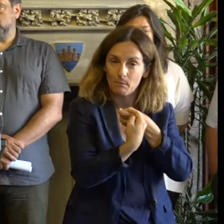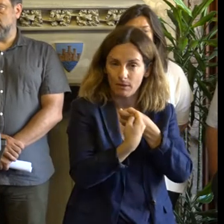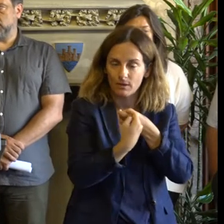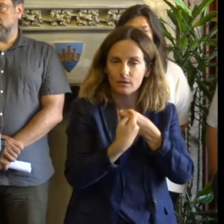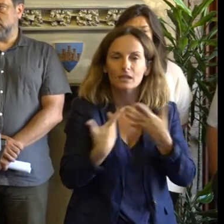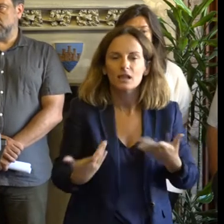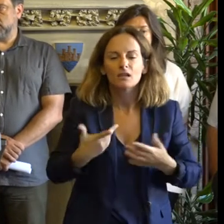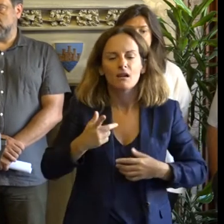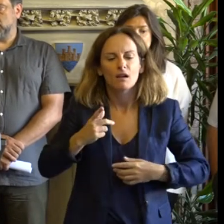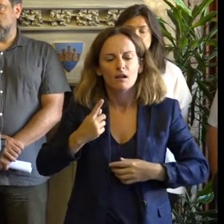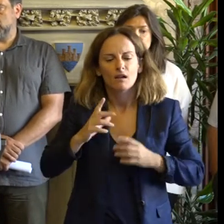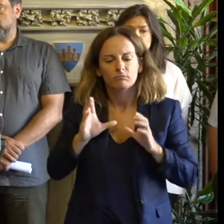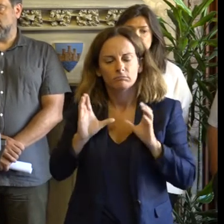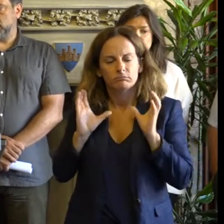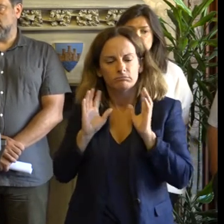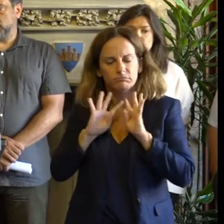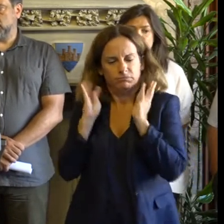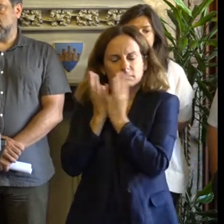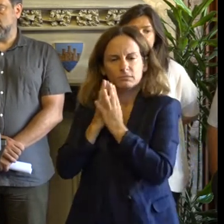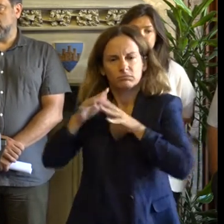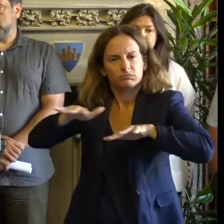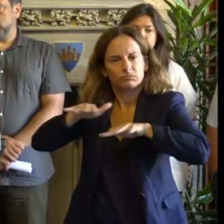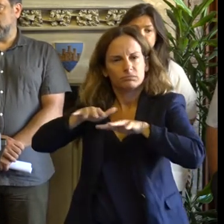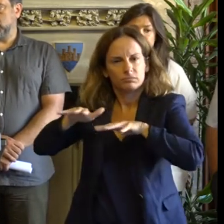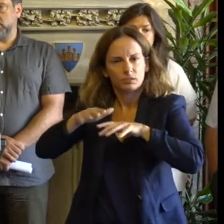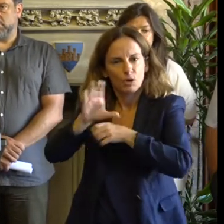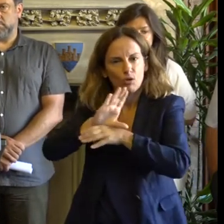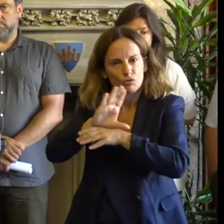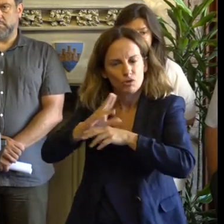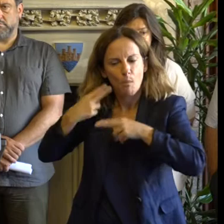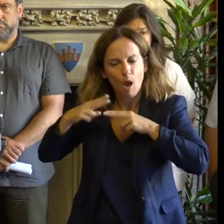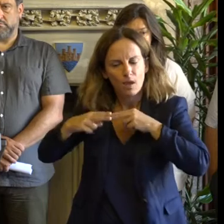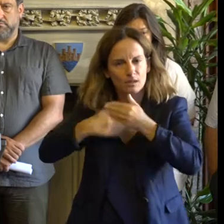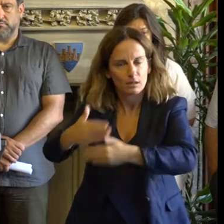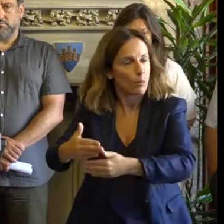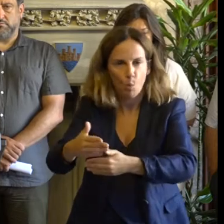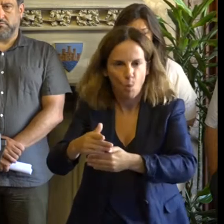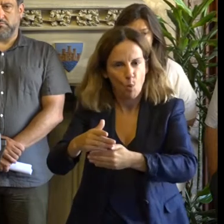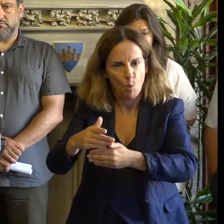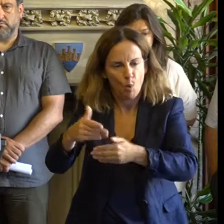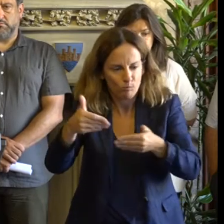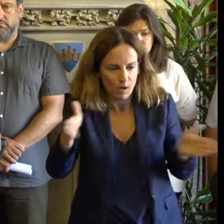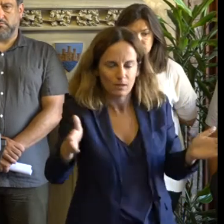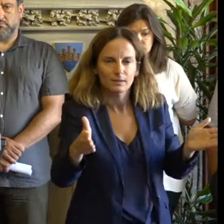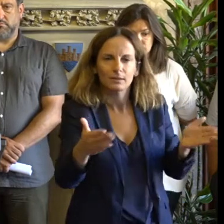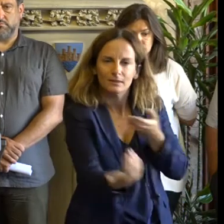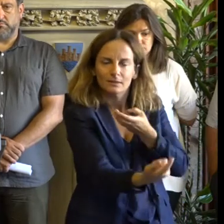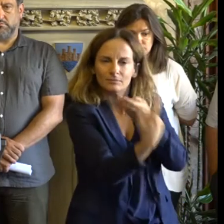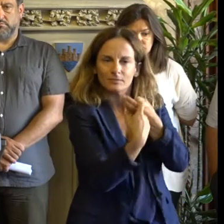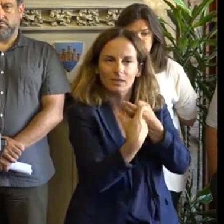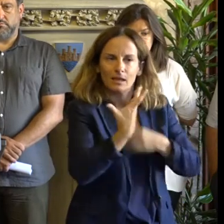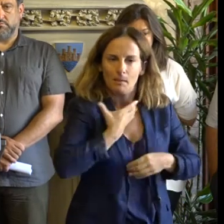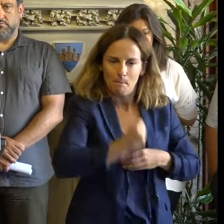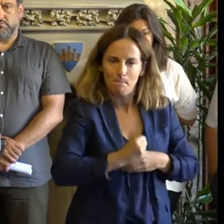conjuntament en sos baldes, no? I no de manera unidireccional, sinó que a través dels baldes siguen capaços, dirien, de construir aquest